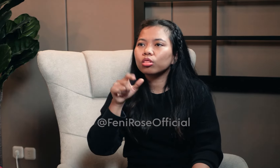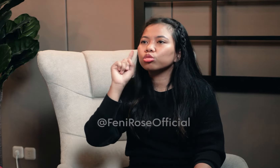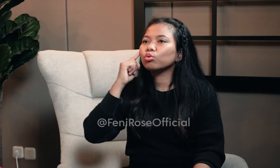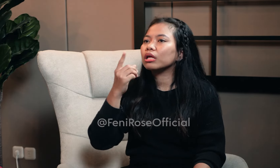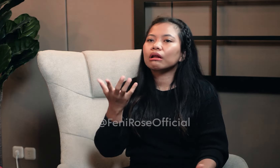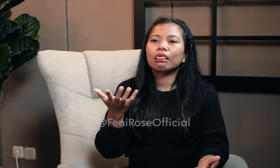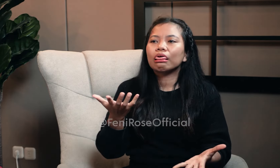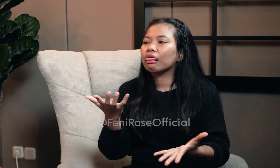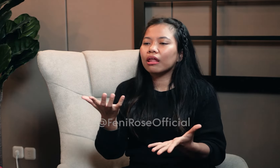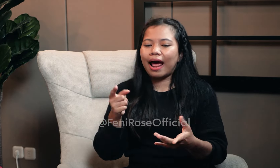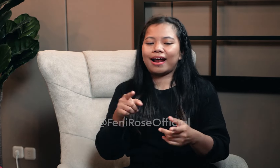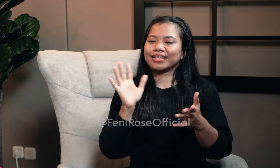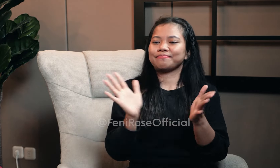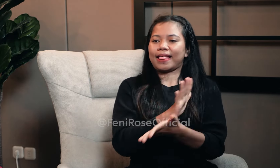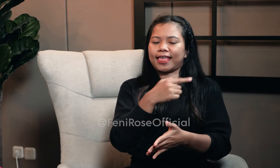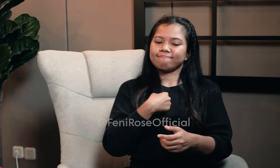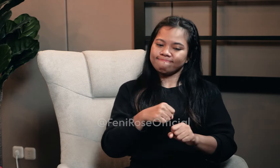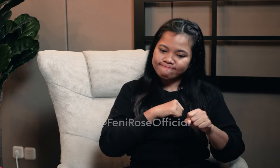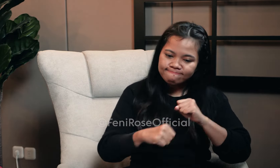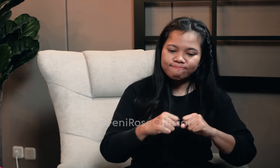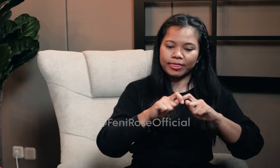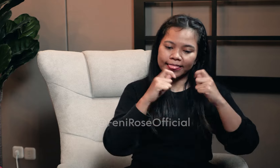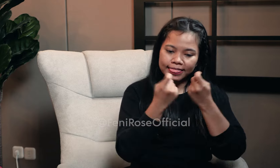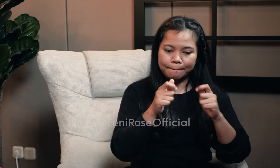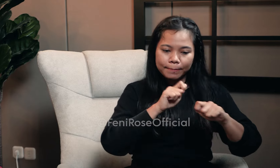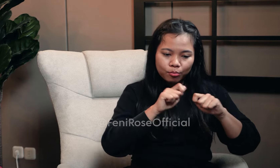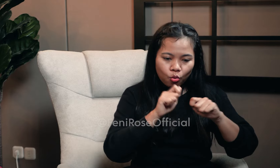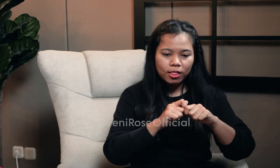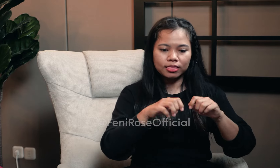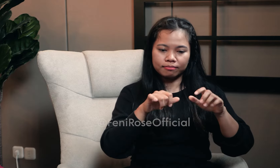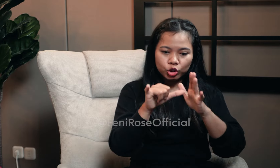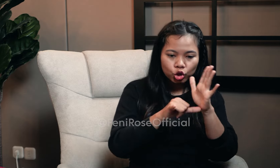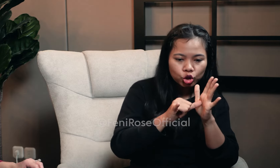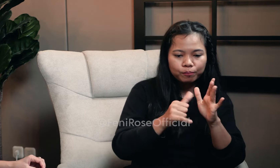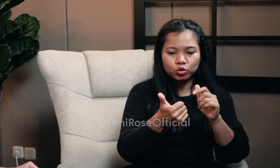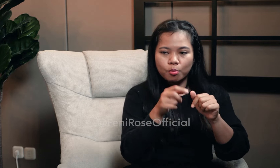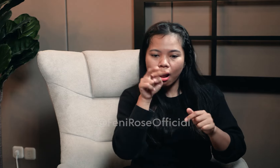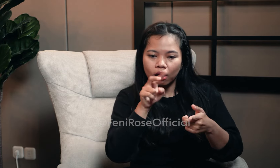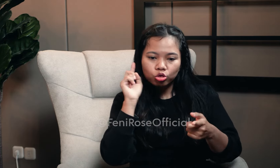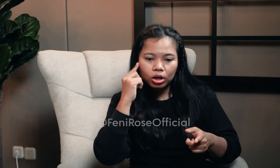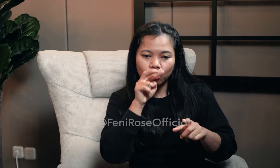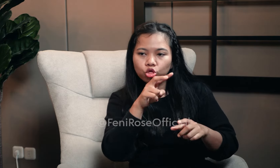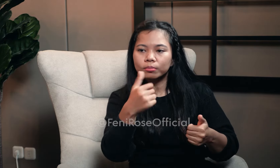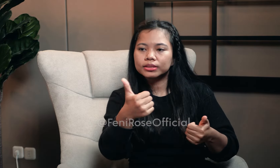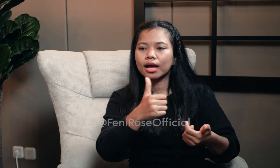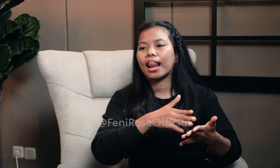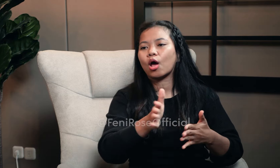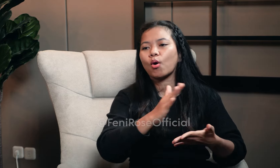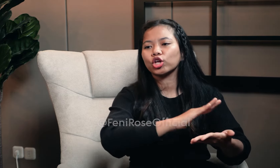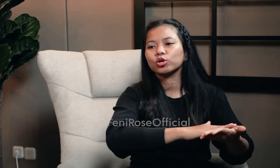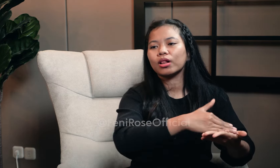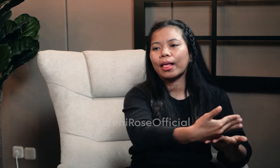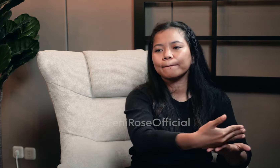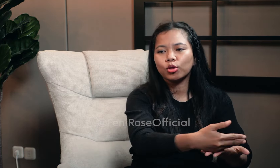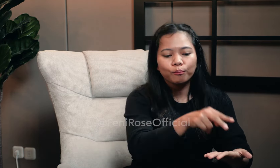teman-teman bertanya itu ngomong apa sih itu ngomong apa sih Nah akhirnya teman-teman tuli dari gerkatin membuat ide nih bagaimana